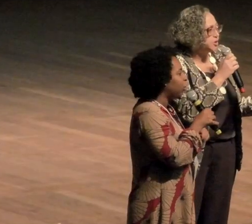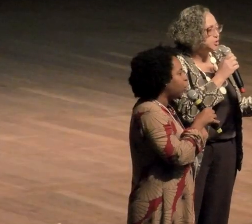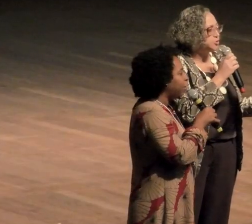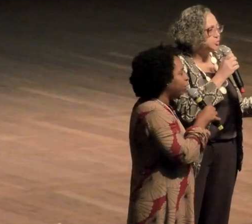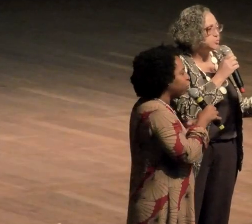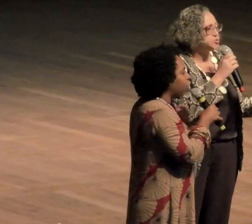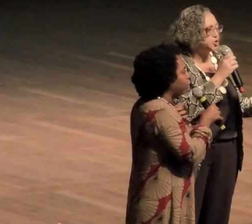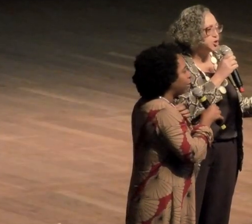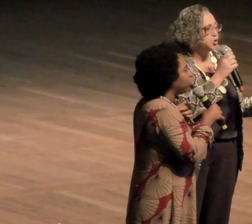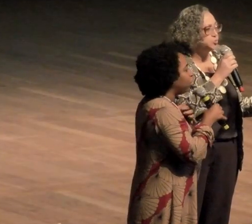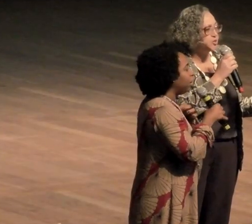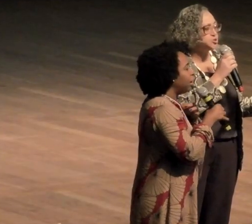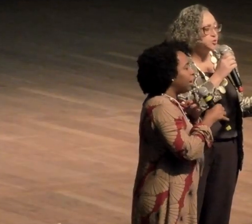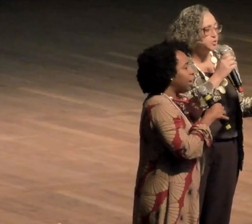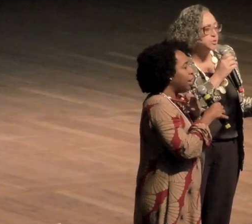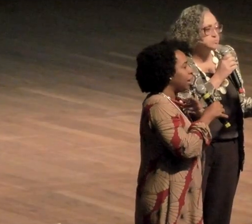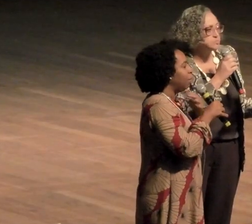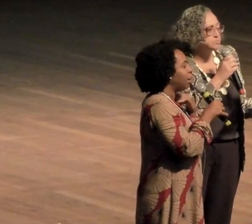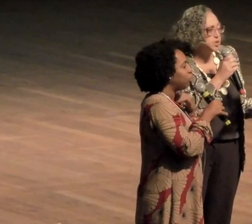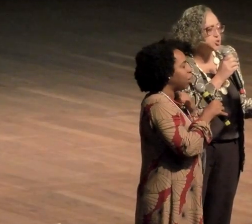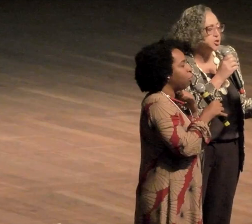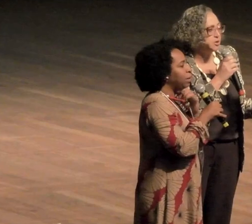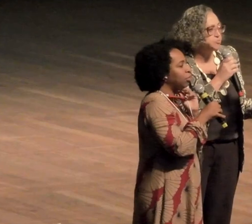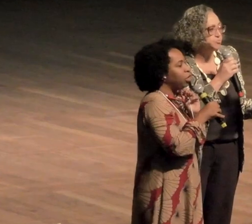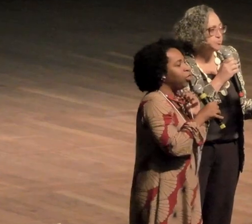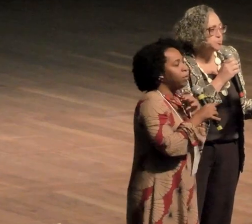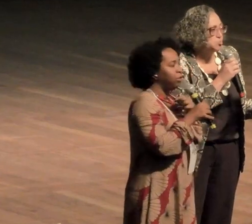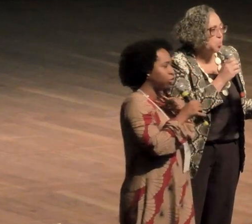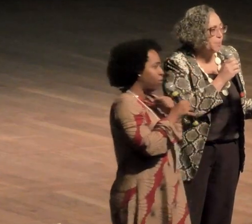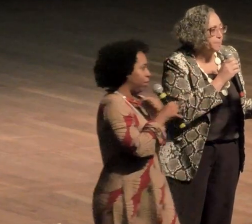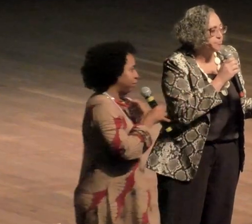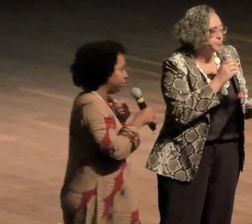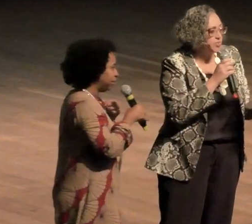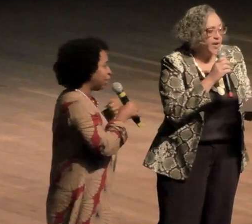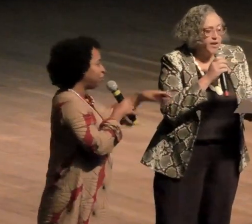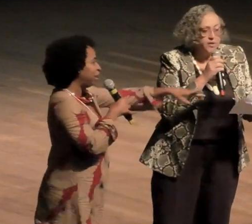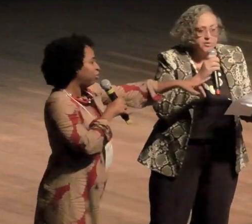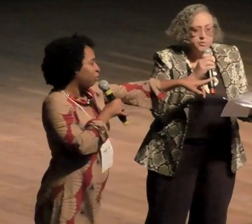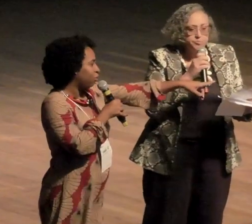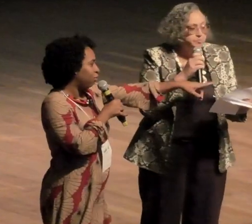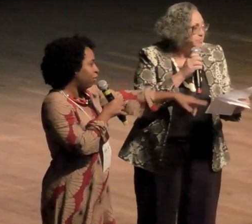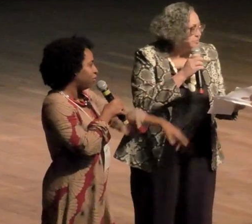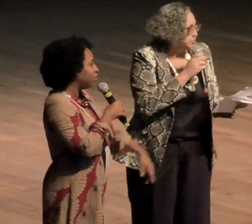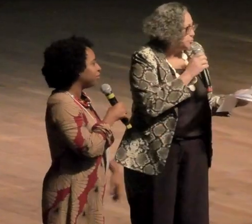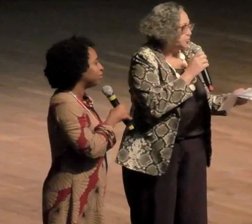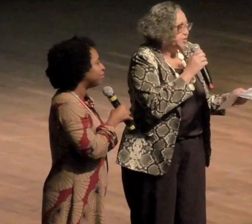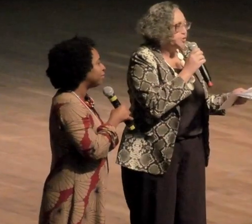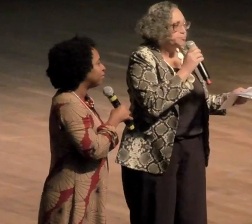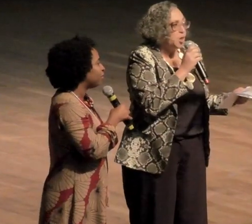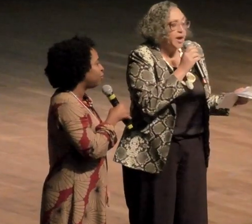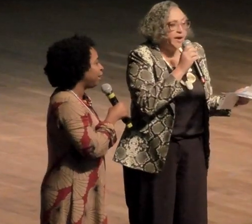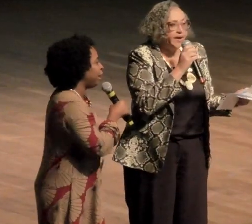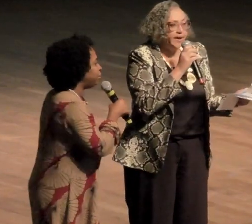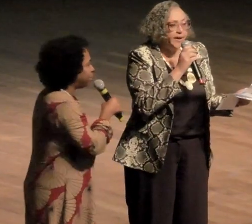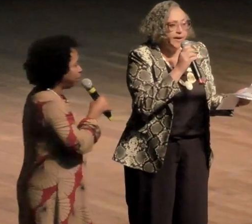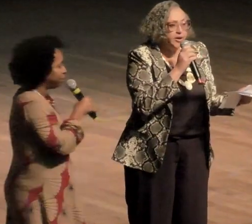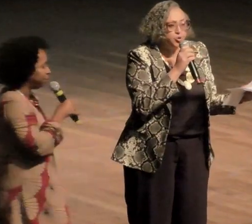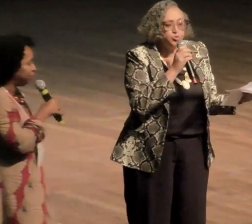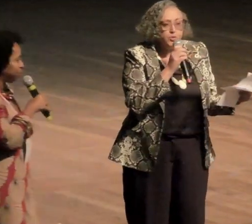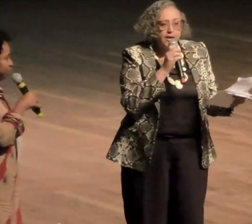de Quilombo na escola eu acho que é comida de Quilombo na escola as meninas vão vão conferir